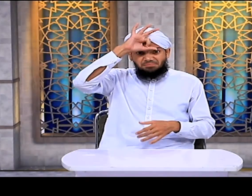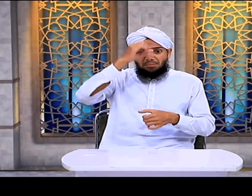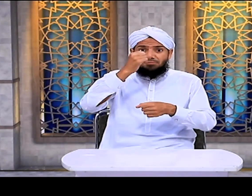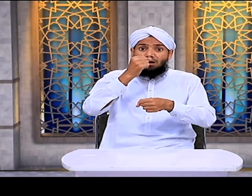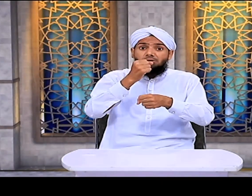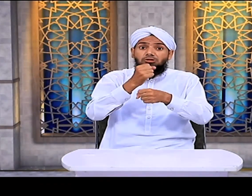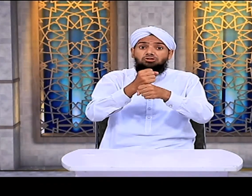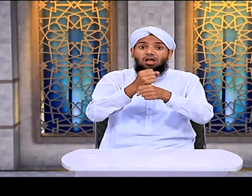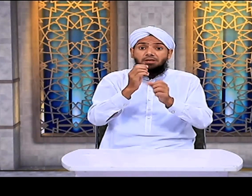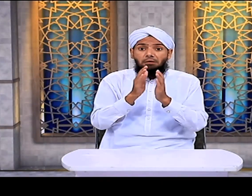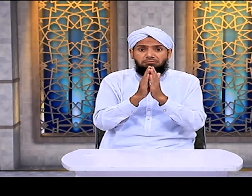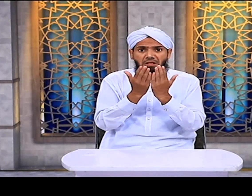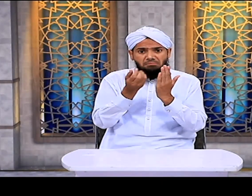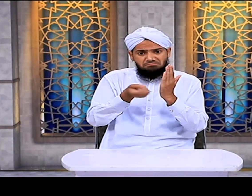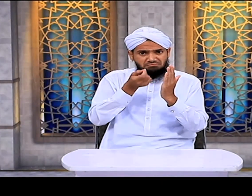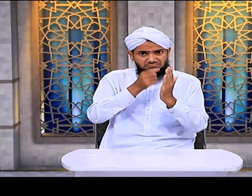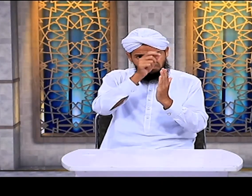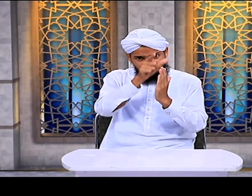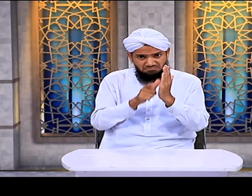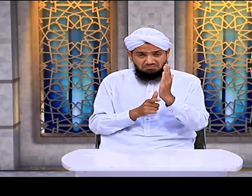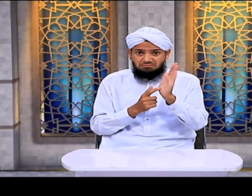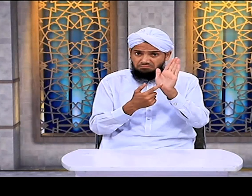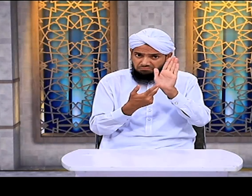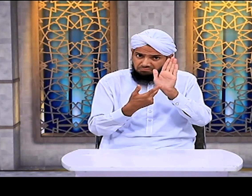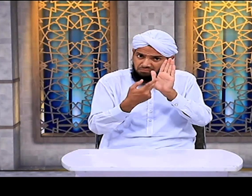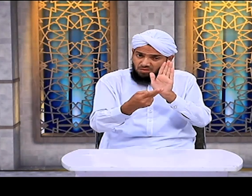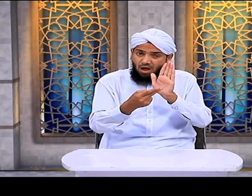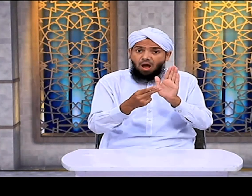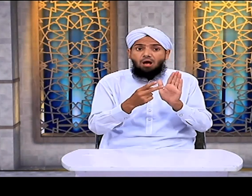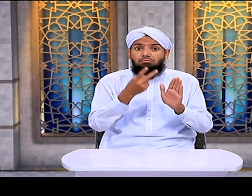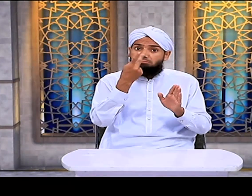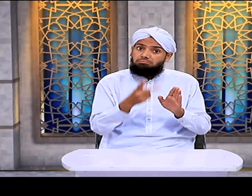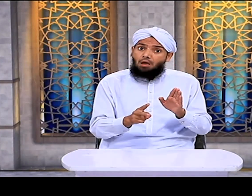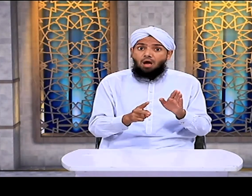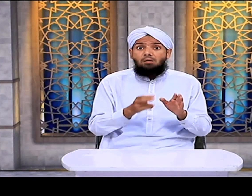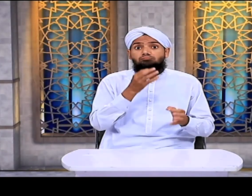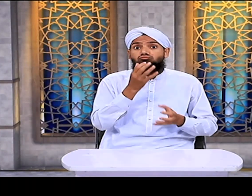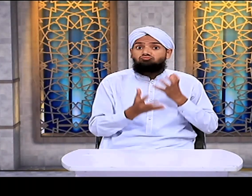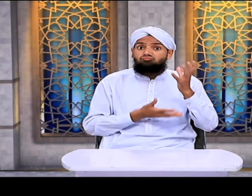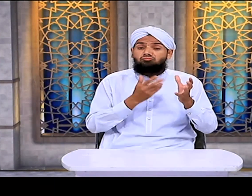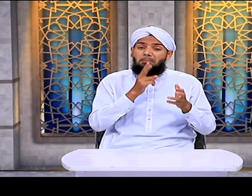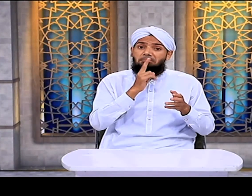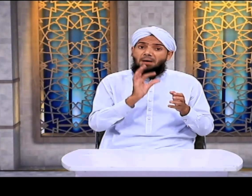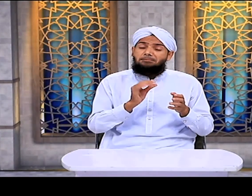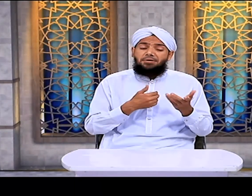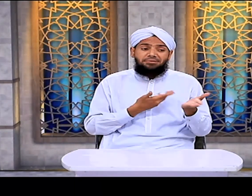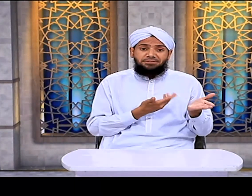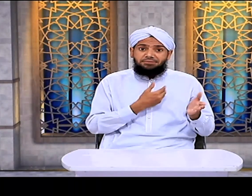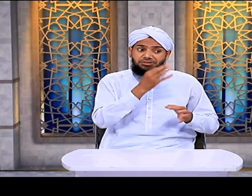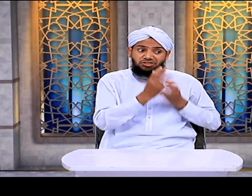بن محمد غزالی رحمۃ اللہ علیہ عذابات جہنم کا نقشہ کھینچتے ہوئے لکھتے ہیں، اہل جہنم کو جہنم